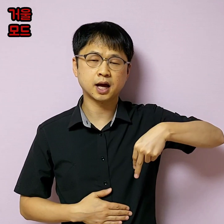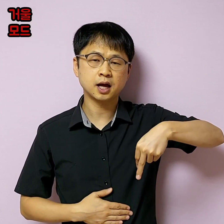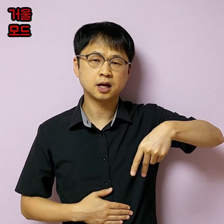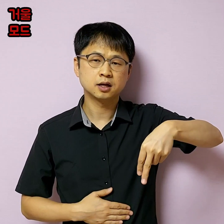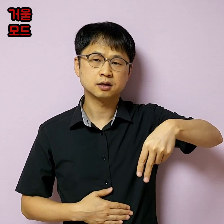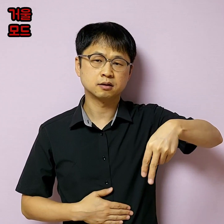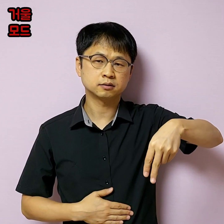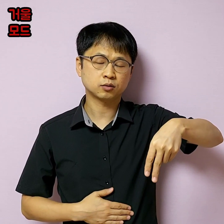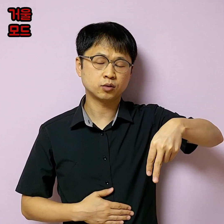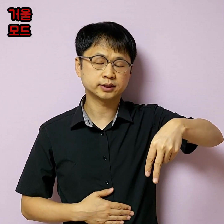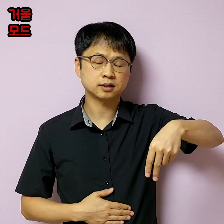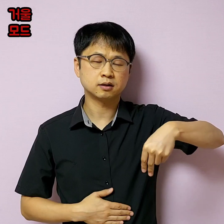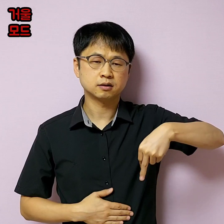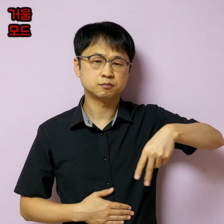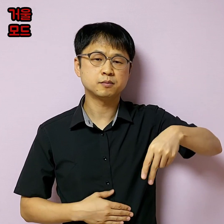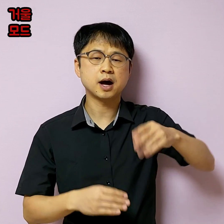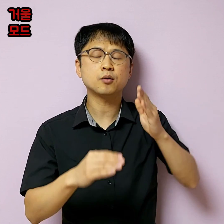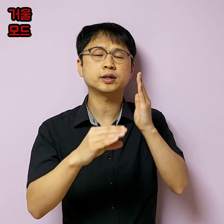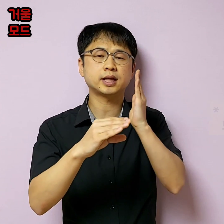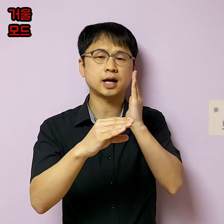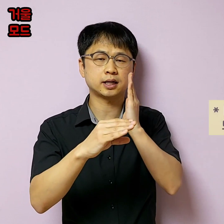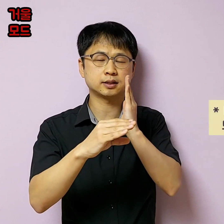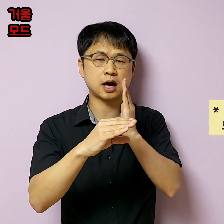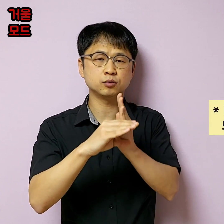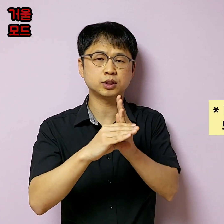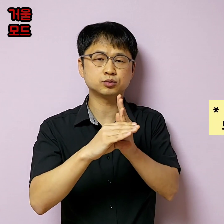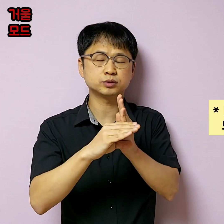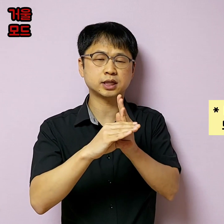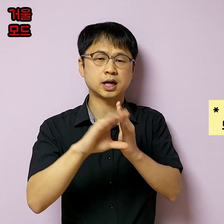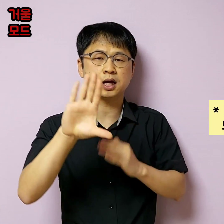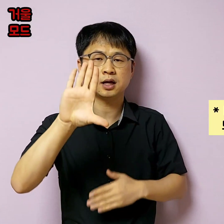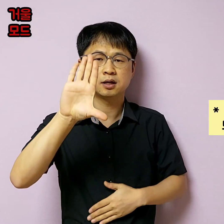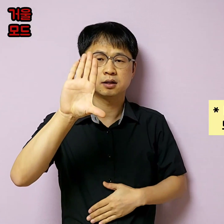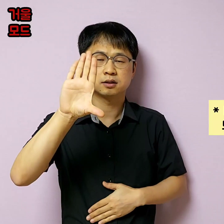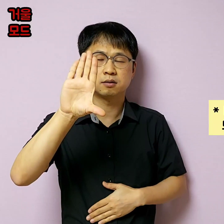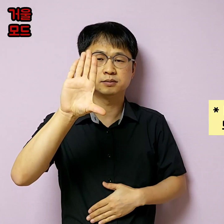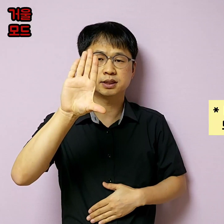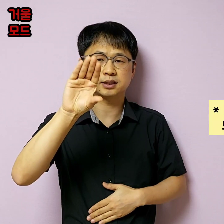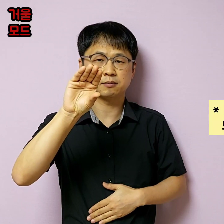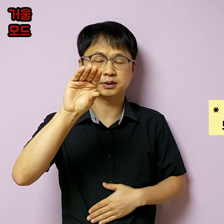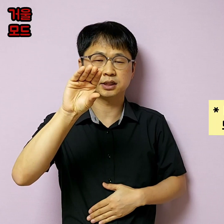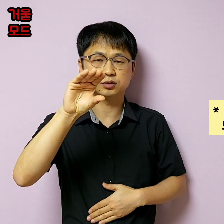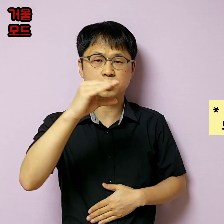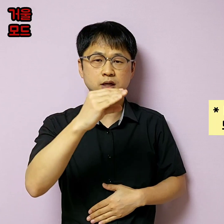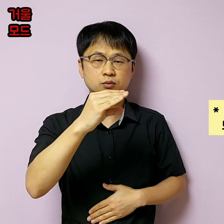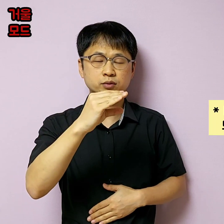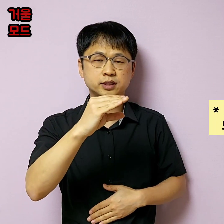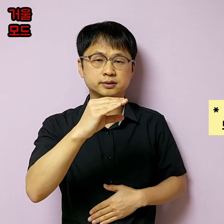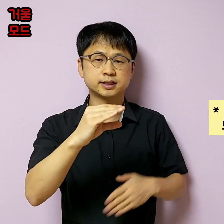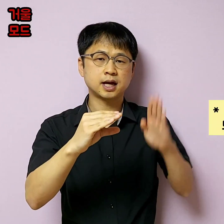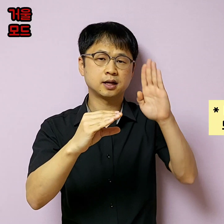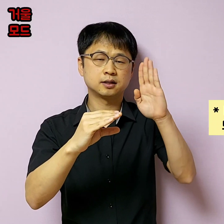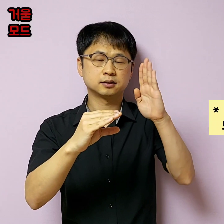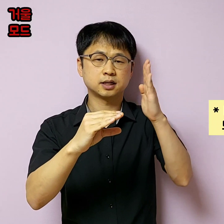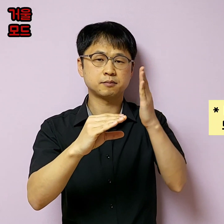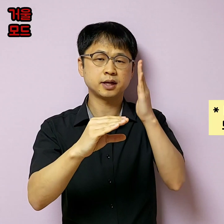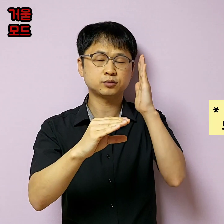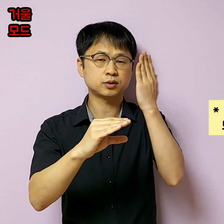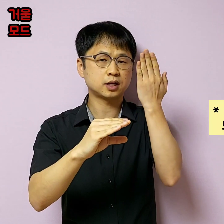됩니다. 걷고 있어 뭐뭐 하고 있다 라는 가운데 중자 엄지랑 나머지 네 손가락으로 디귿자 그 다음에